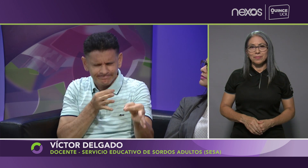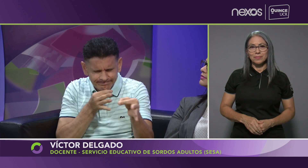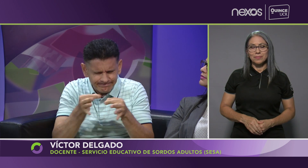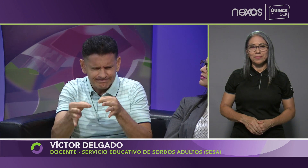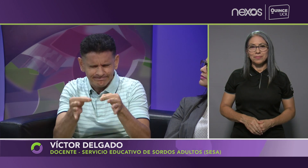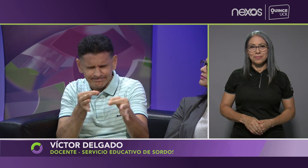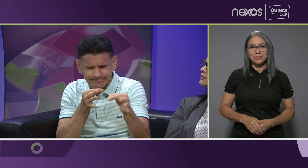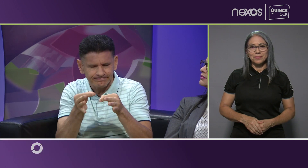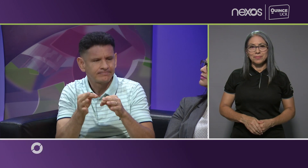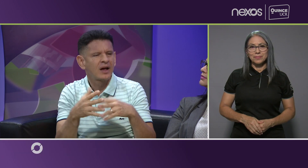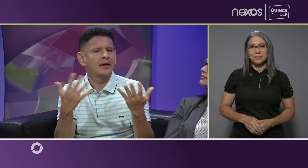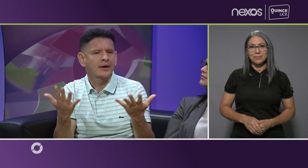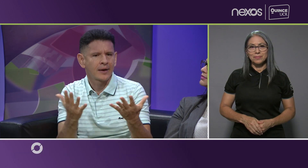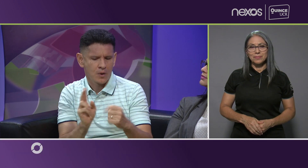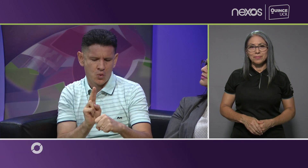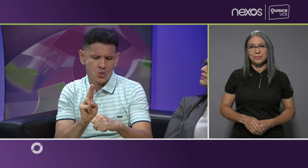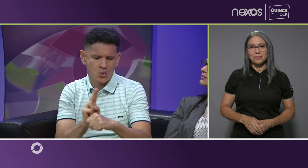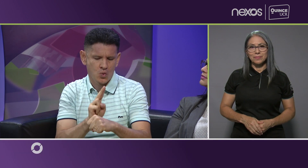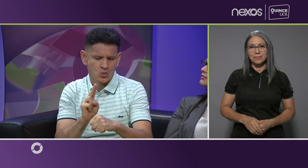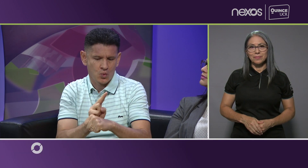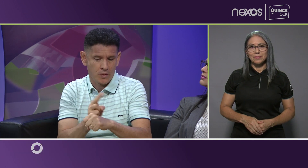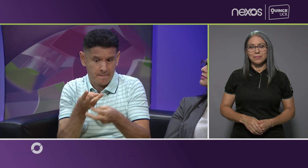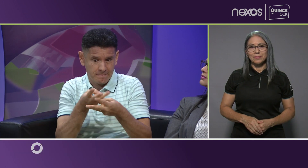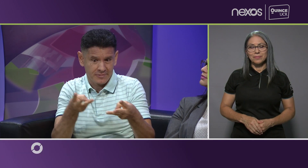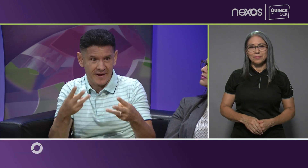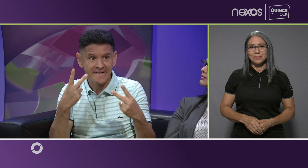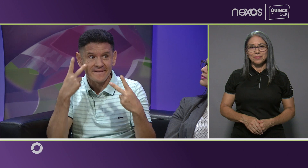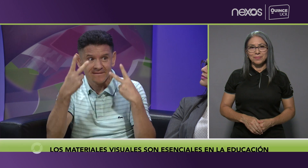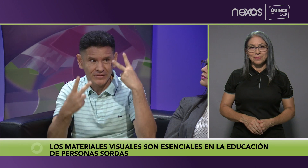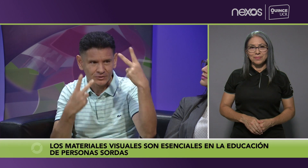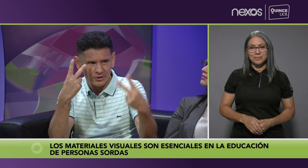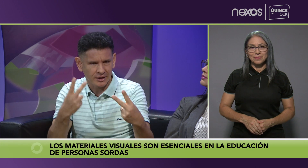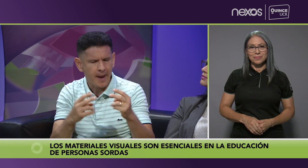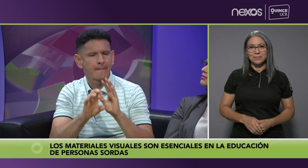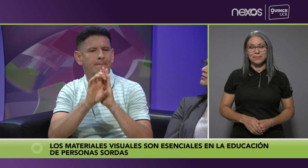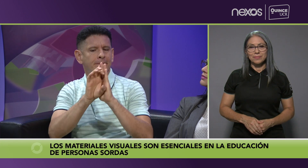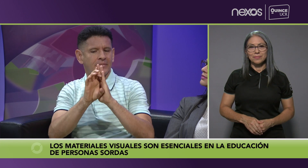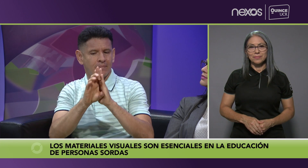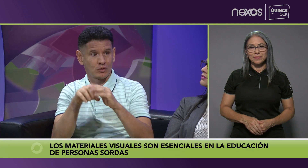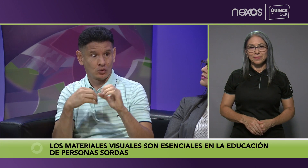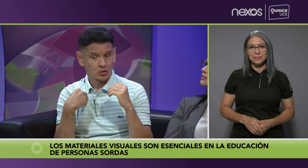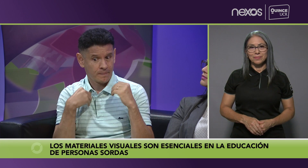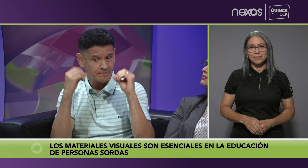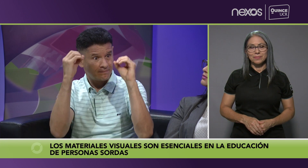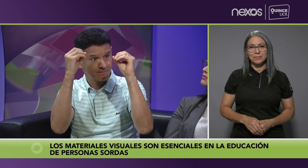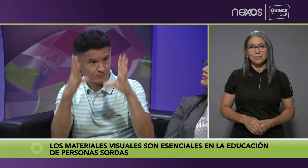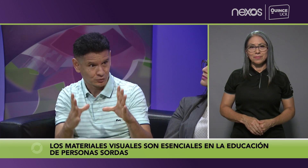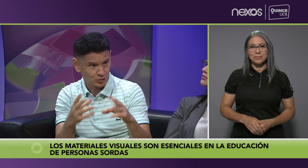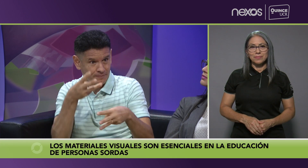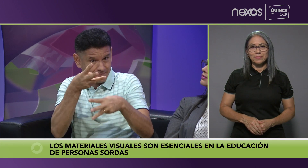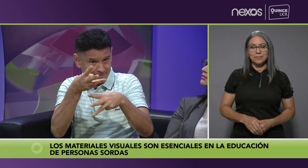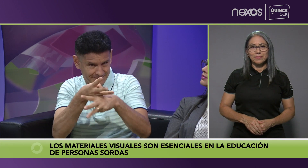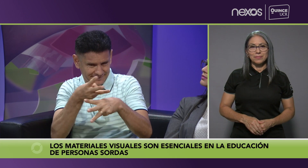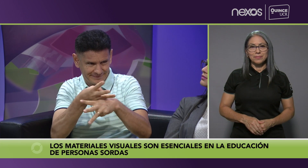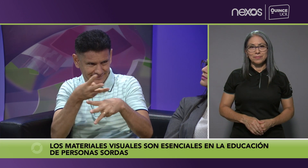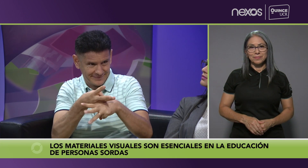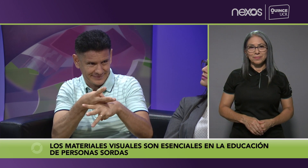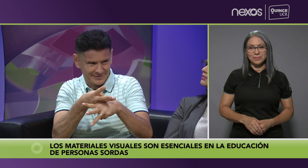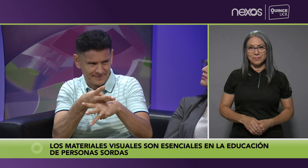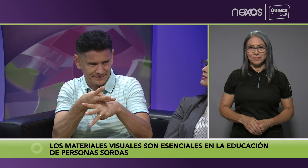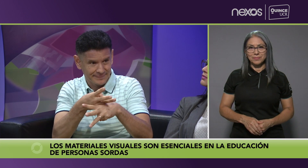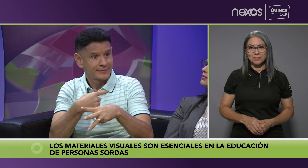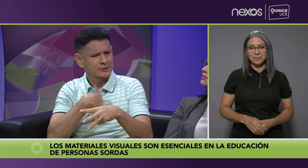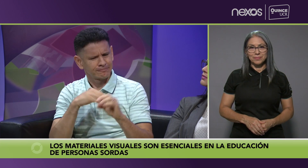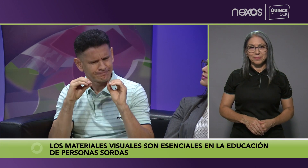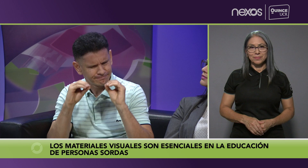enseña, porque se les explica de esta manera. Se utilizan materiales visuales. Por ejemplo, yo soy